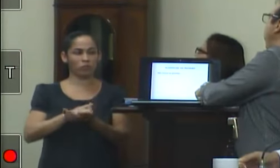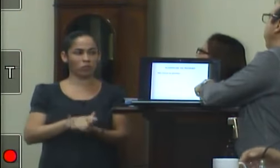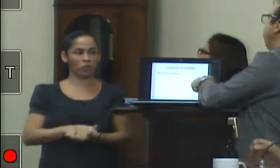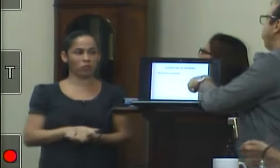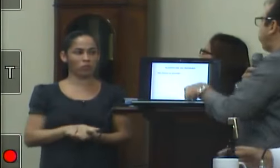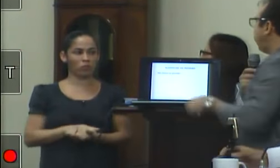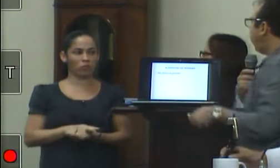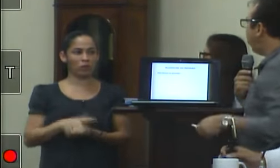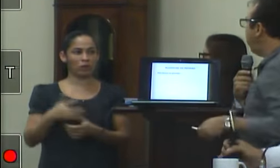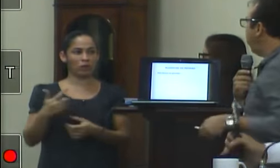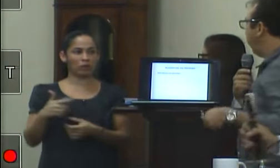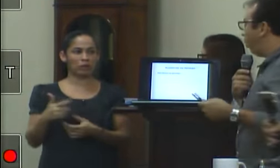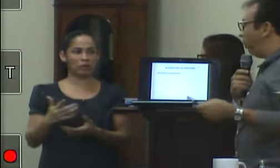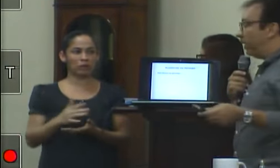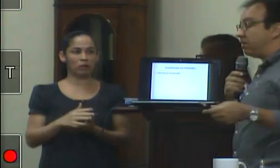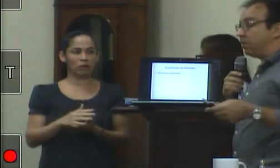nenhuma